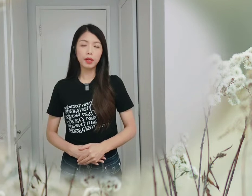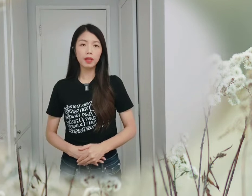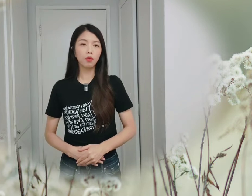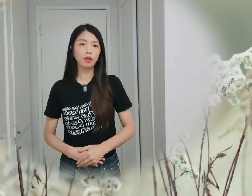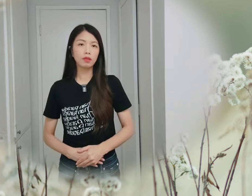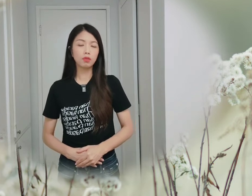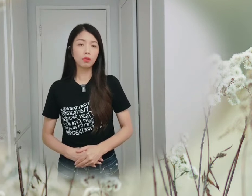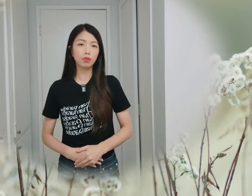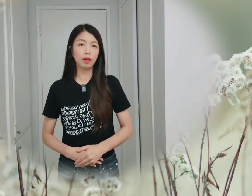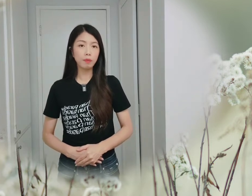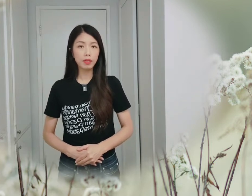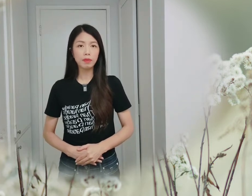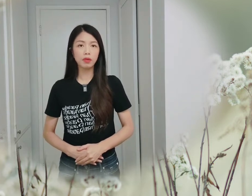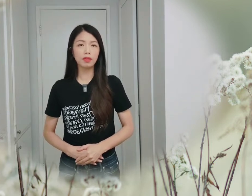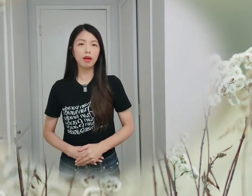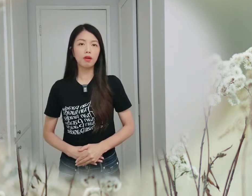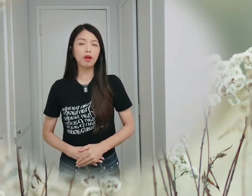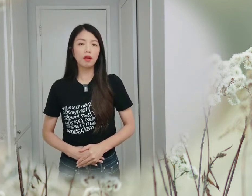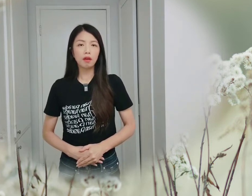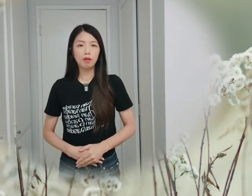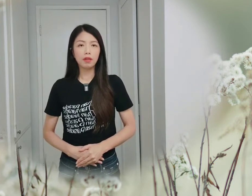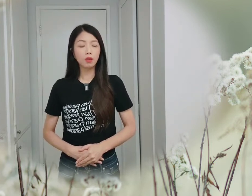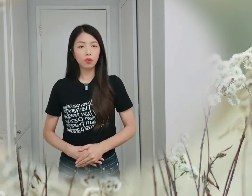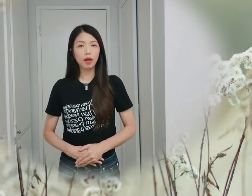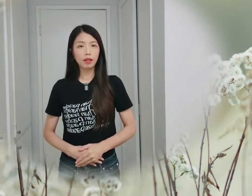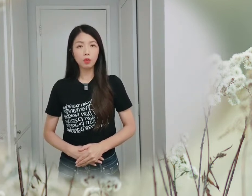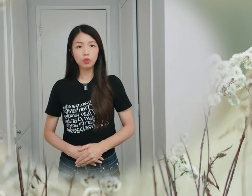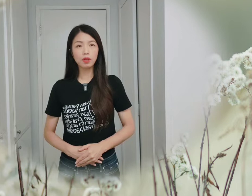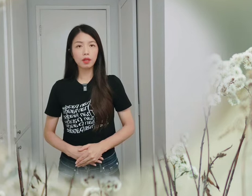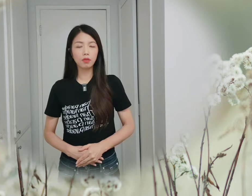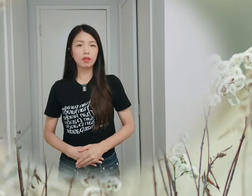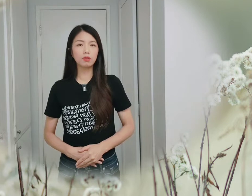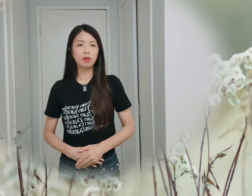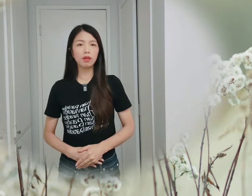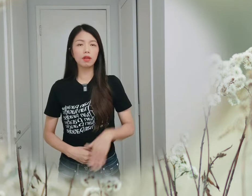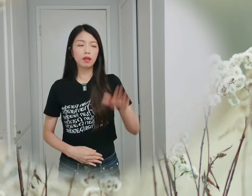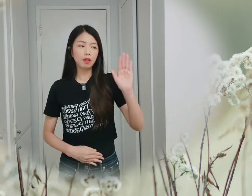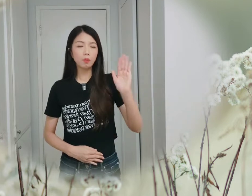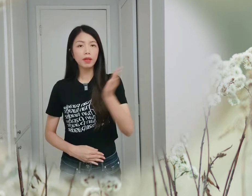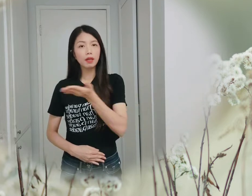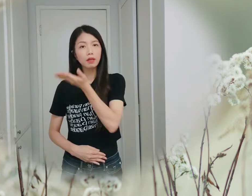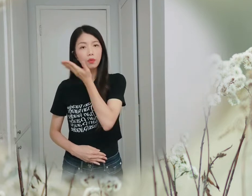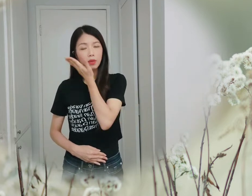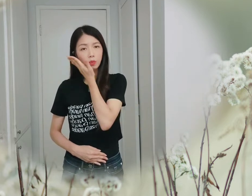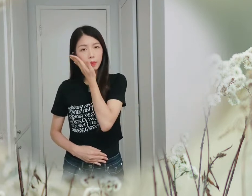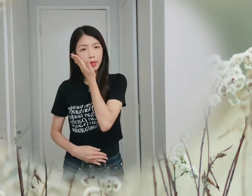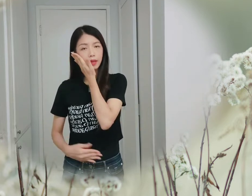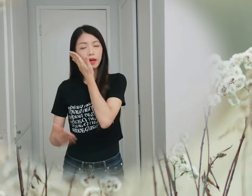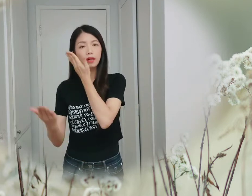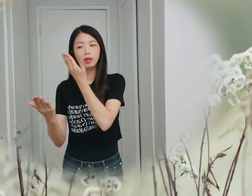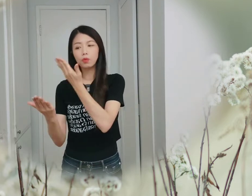그리고 피라고 하는 뜻의 수어 두 개를 합하시면 되는데요. 일단 귀하다, 소중하다 이런 뜻의 수어는 손바닥을 왼쪽